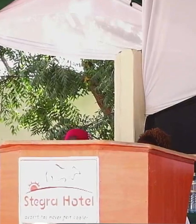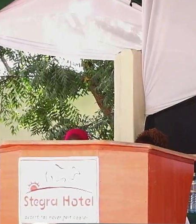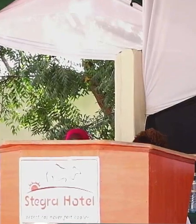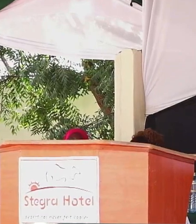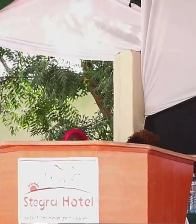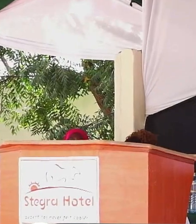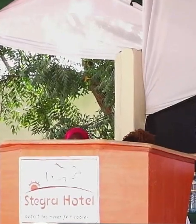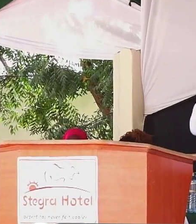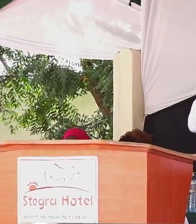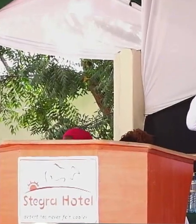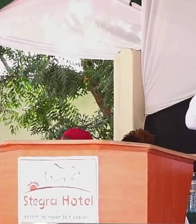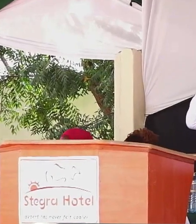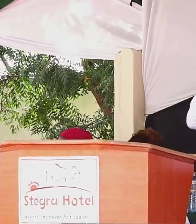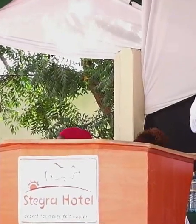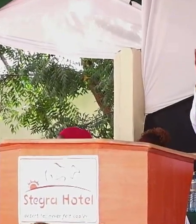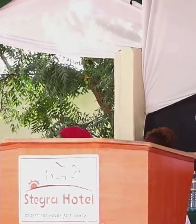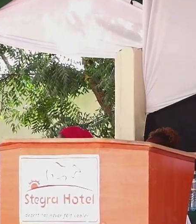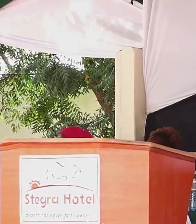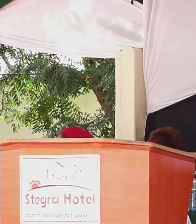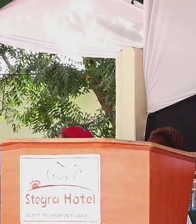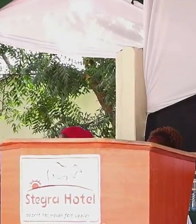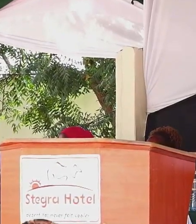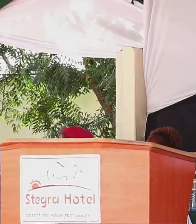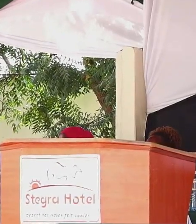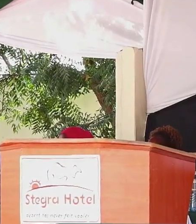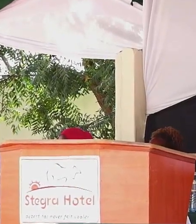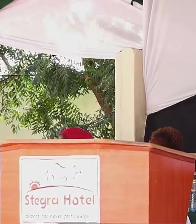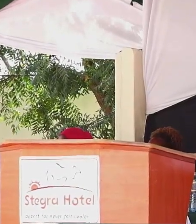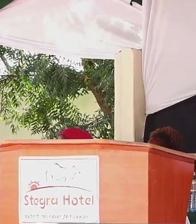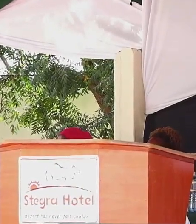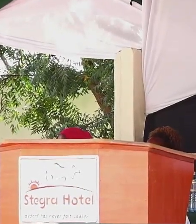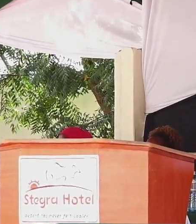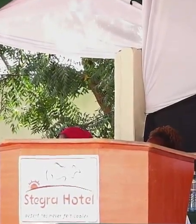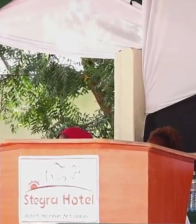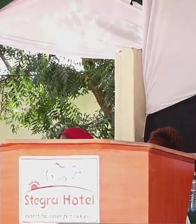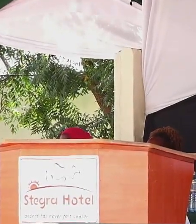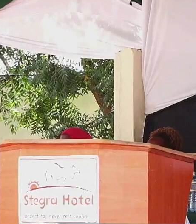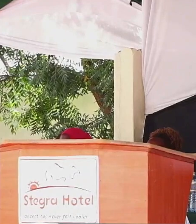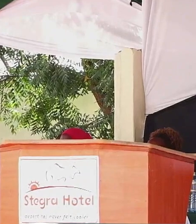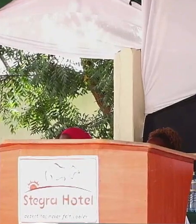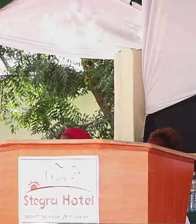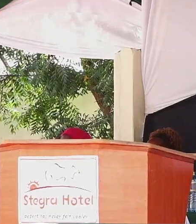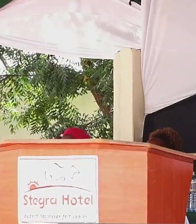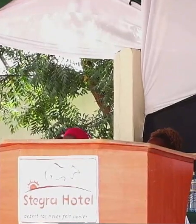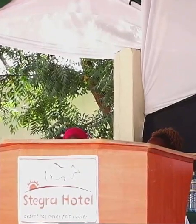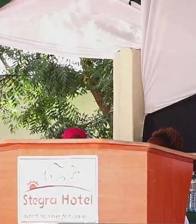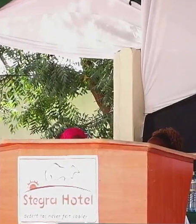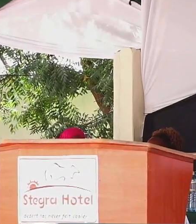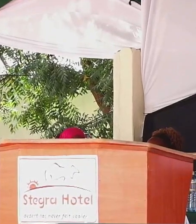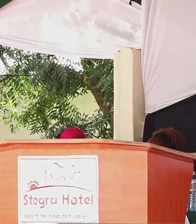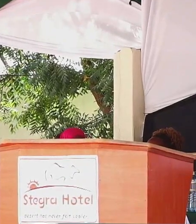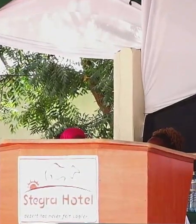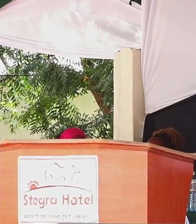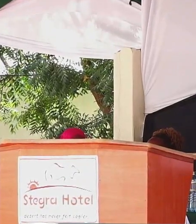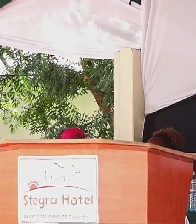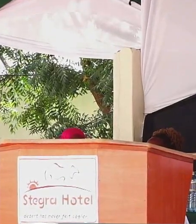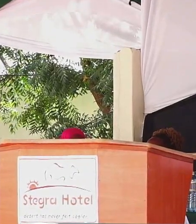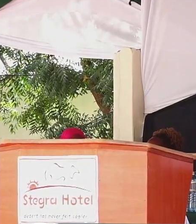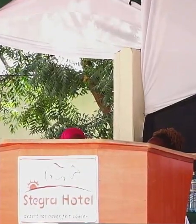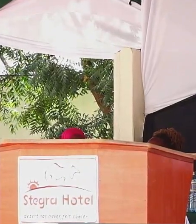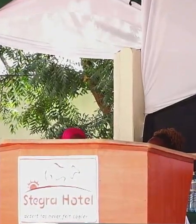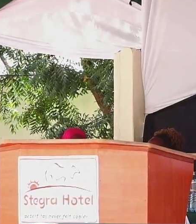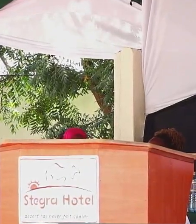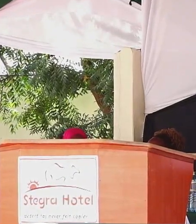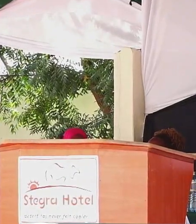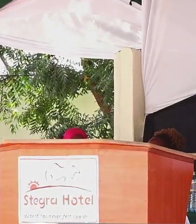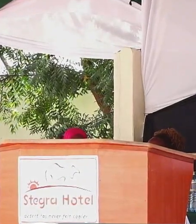kuongea. Kwa majina mimi naitwa Napiano Patrick, MC kutoka Turkana North, mahali panaitwa Kairis, hiyo ndio